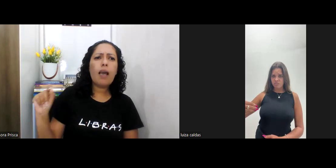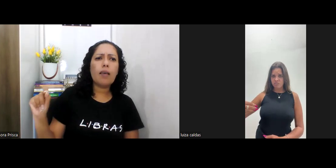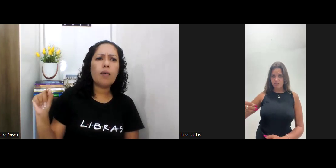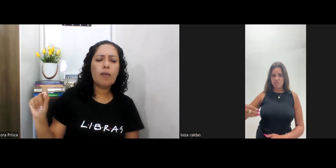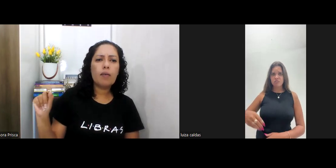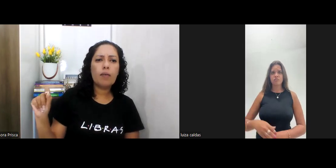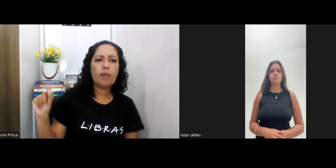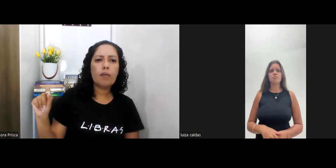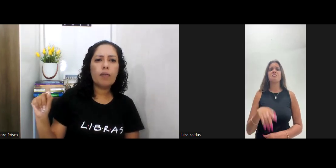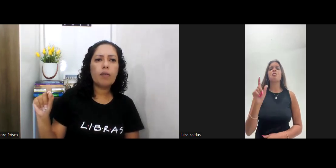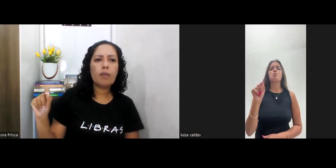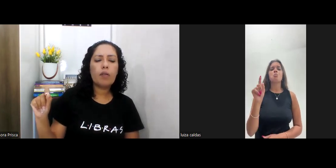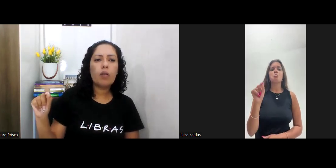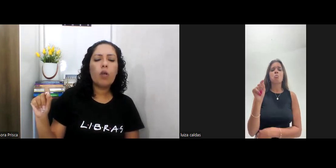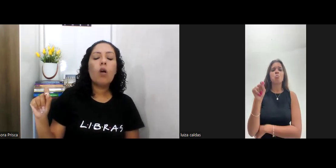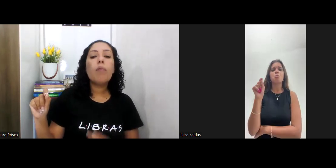Quem?